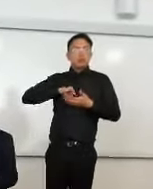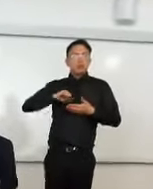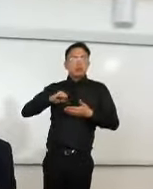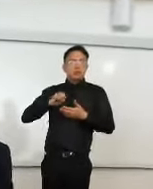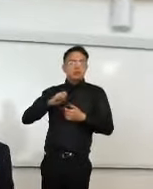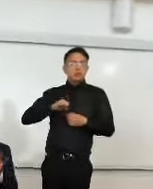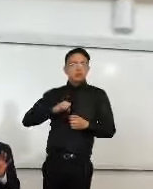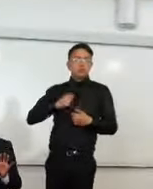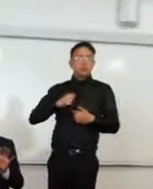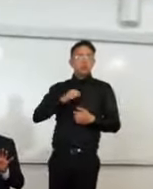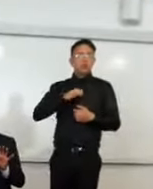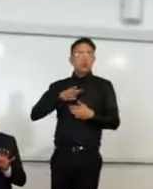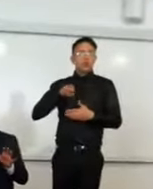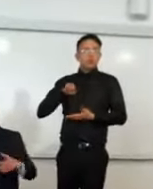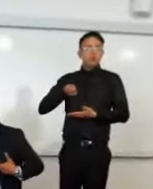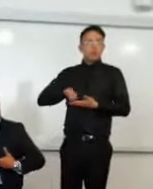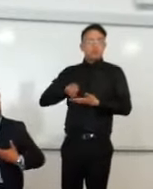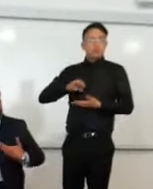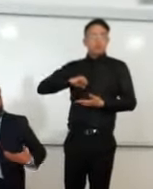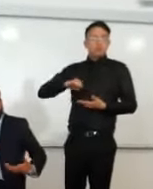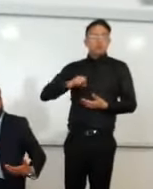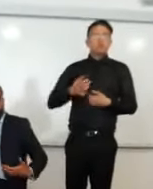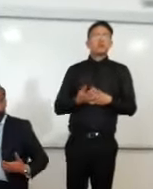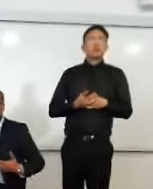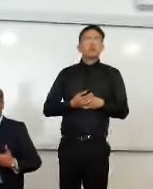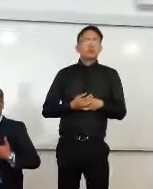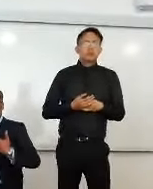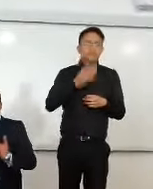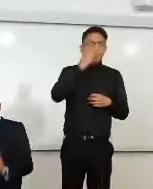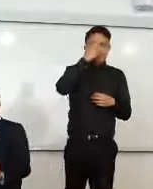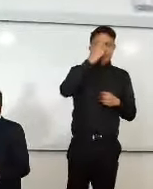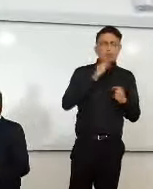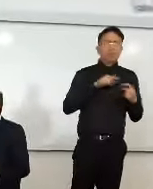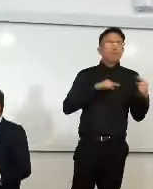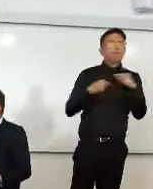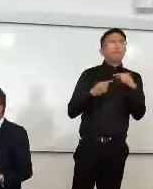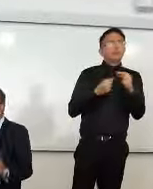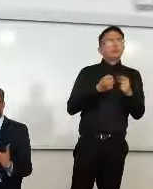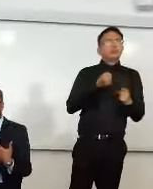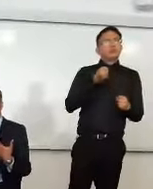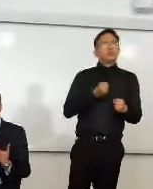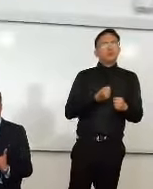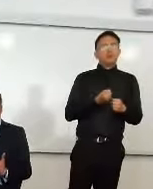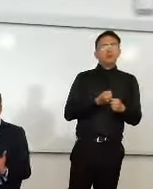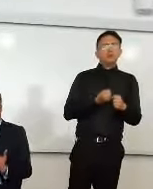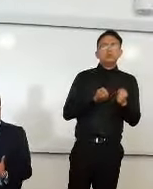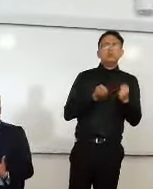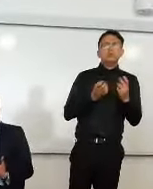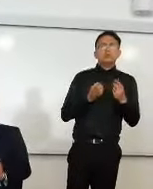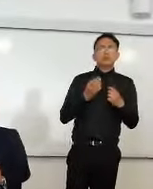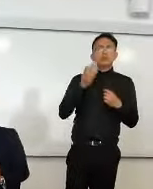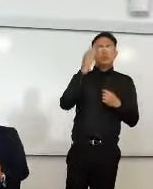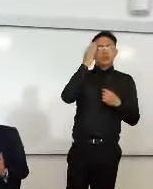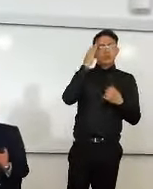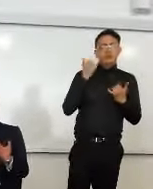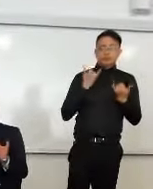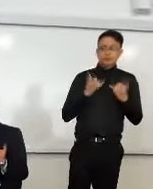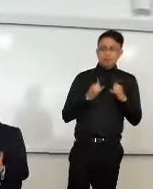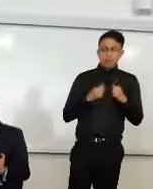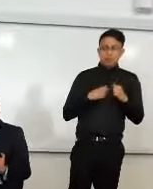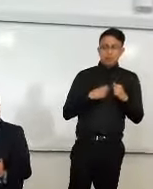sentido sobre todo, bueno, el tema de capacidad jurídica lo podemos trabajar mucho más, pero todavía, como bien lo dice Sorrento, está arraigado,